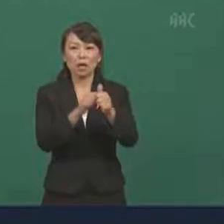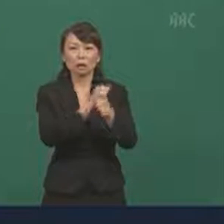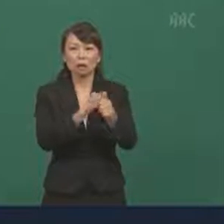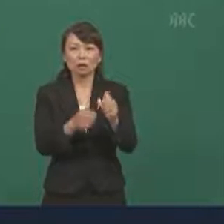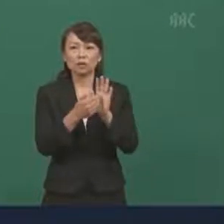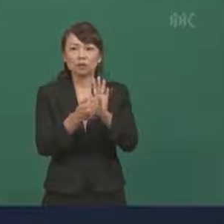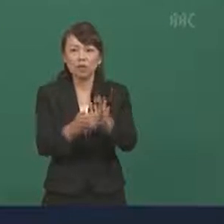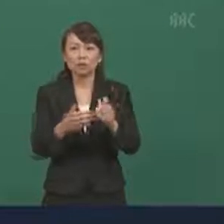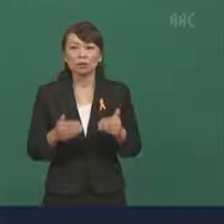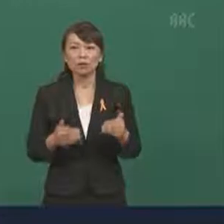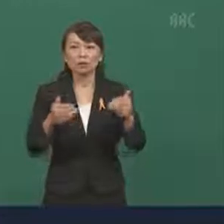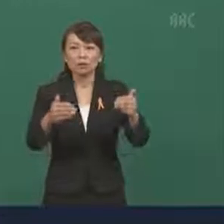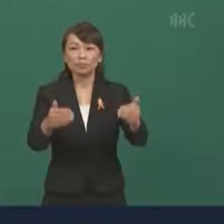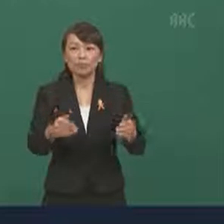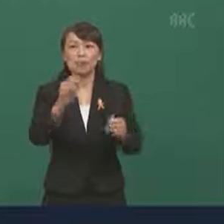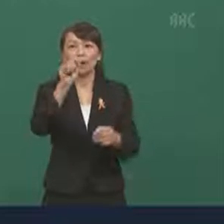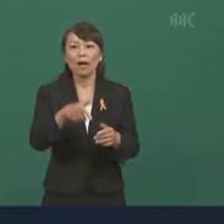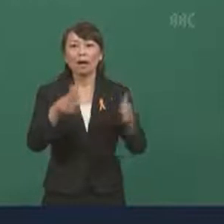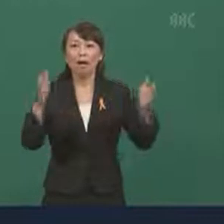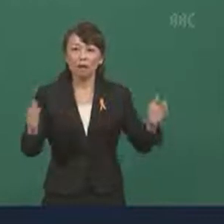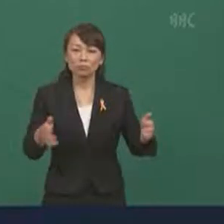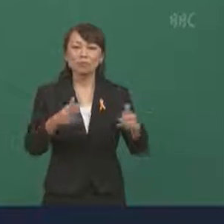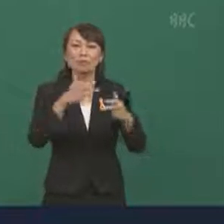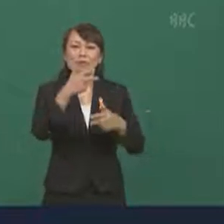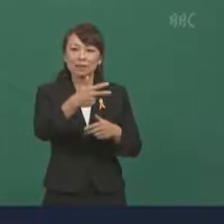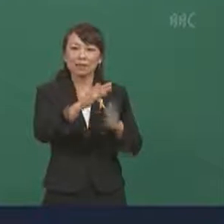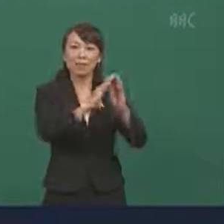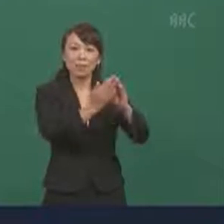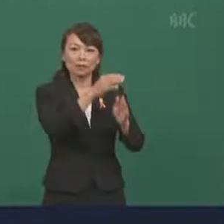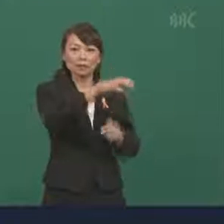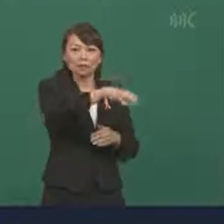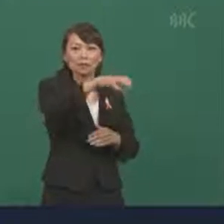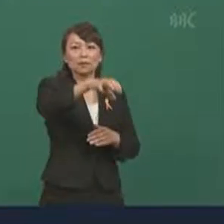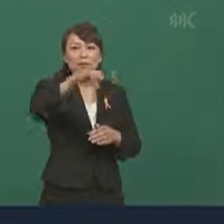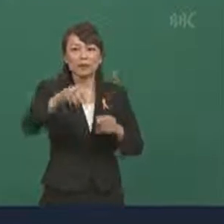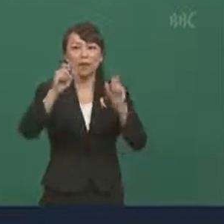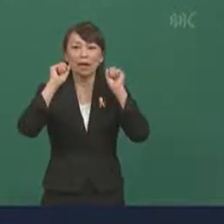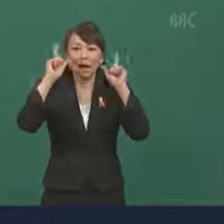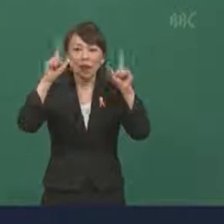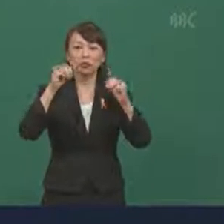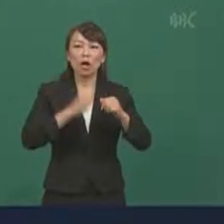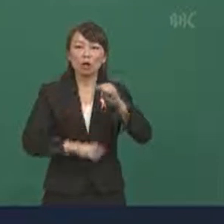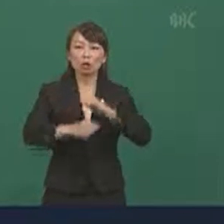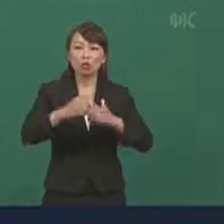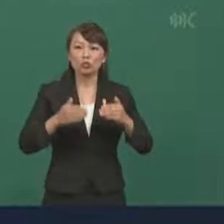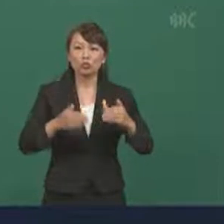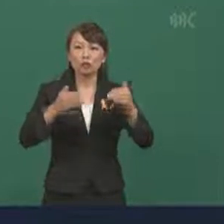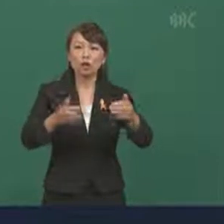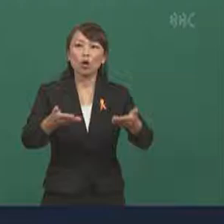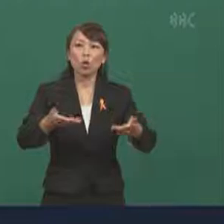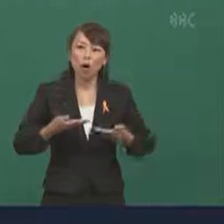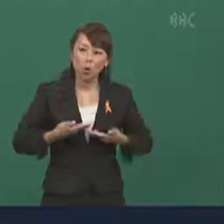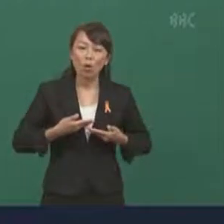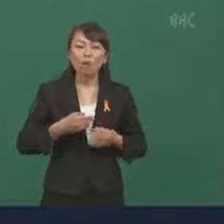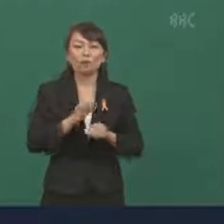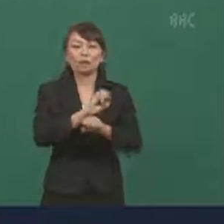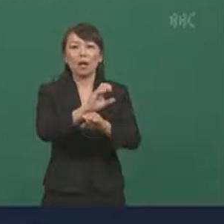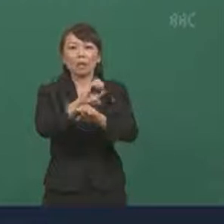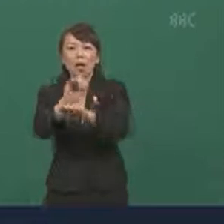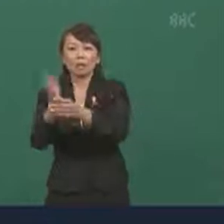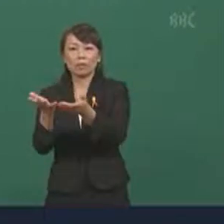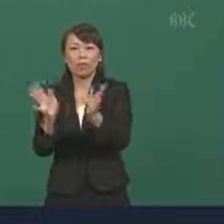11月の児童虐待防止推進月間に、各自治体で啓発活動を進めてもらおう